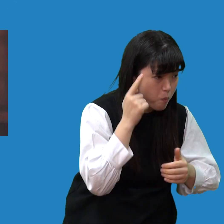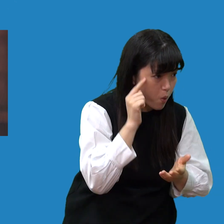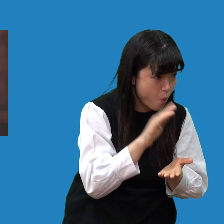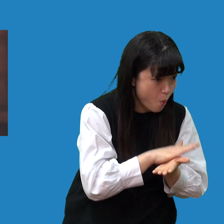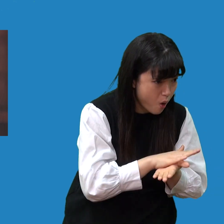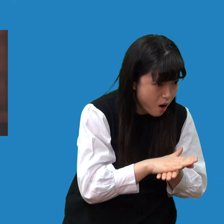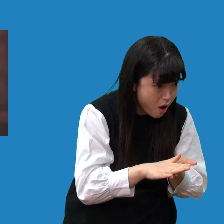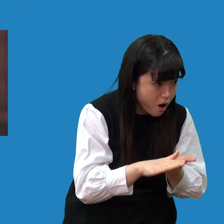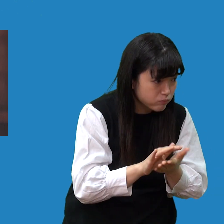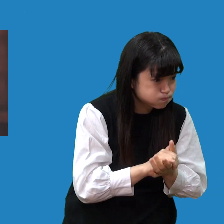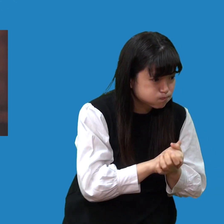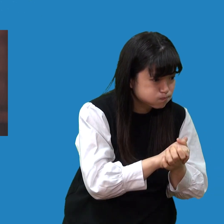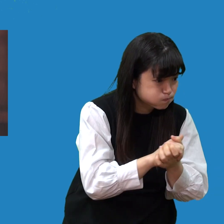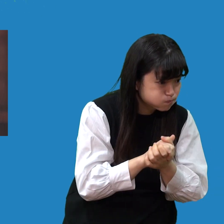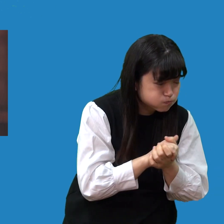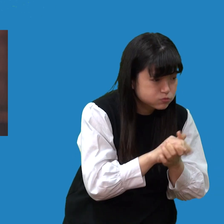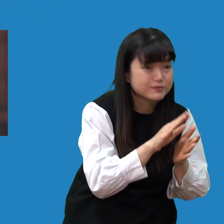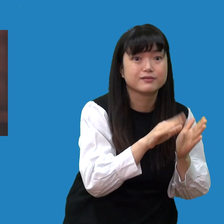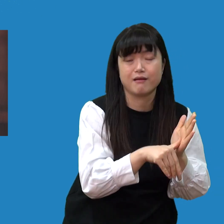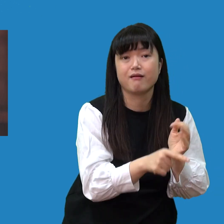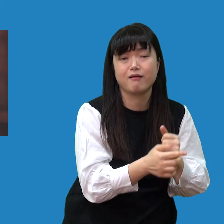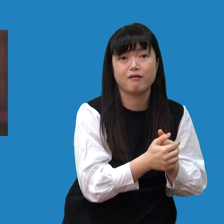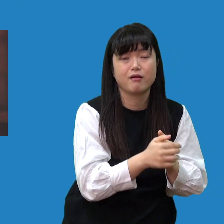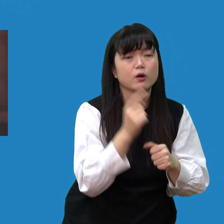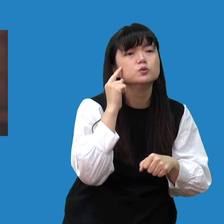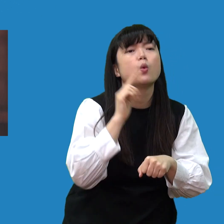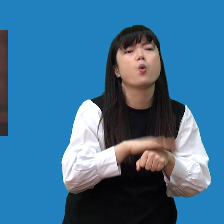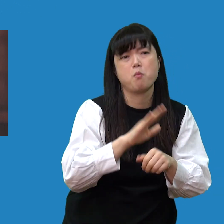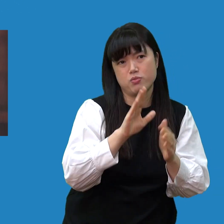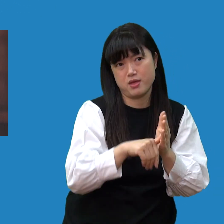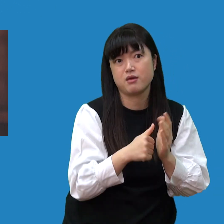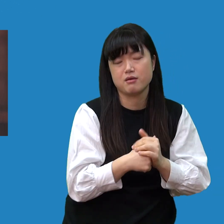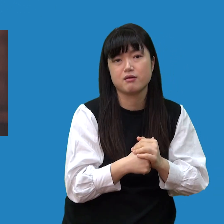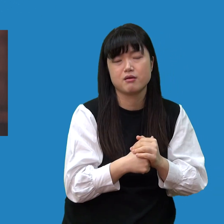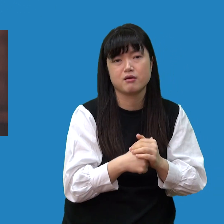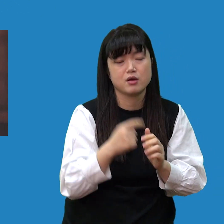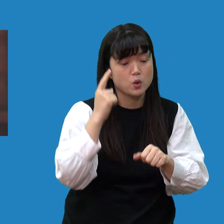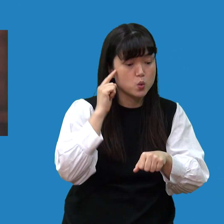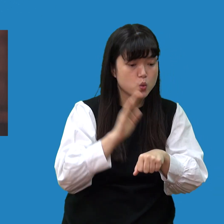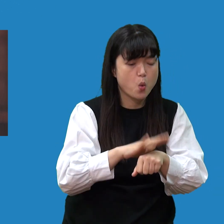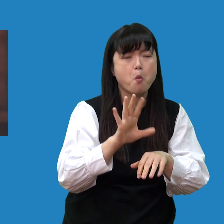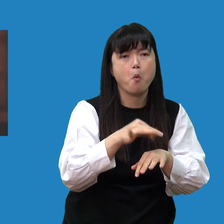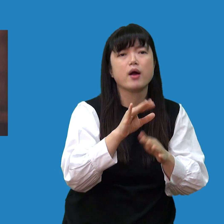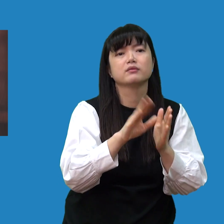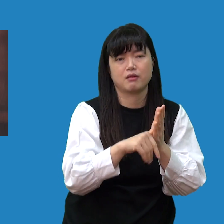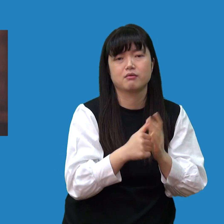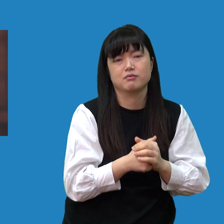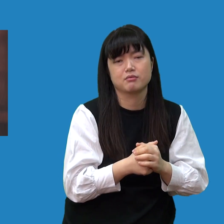평화를 유지했던 유일한 시대, 그게 솔로몬 시대예요. 그것이 바로. 네.